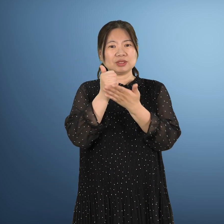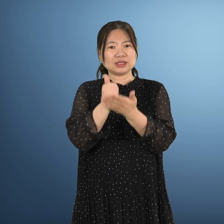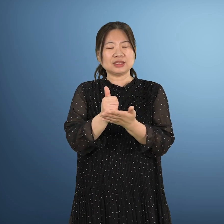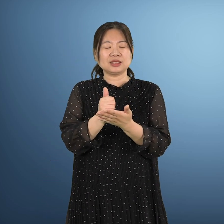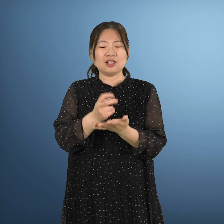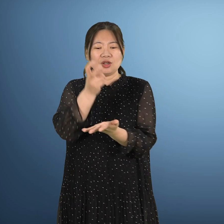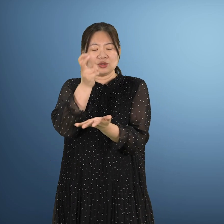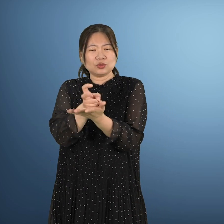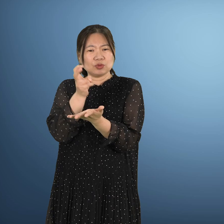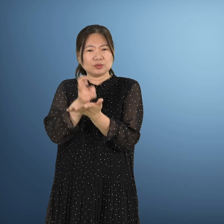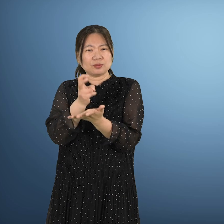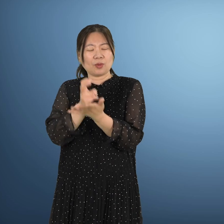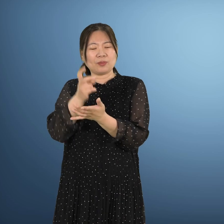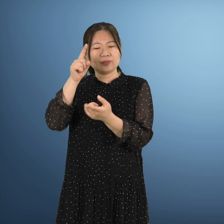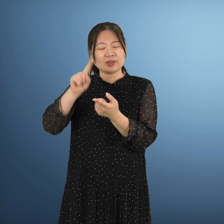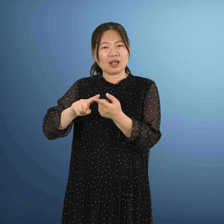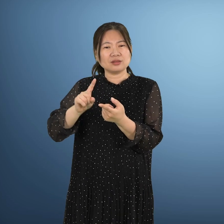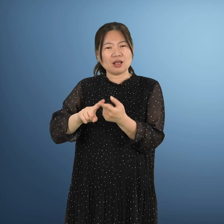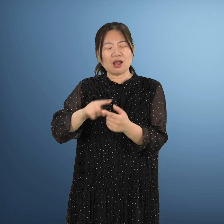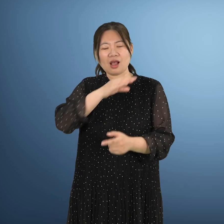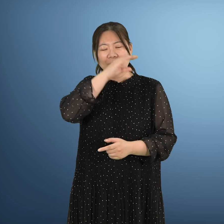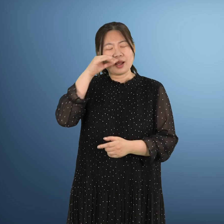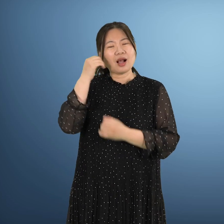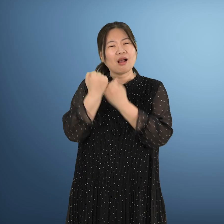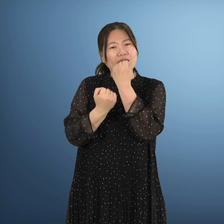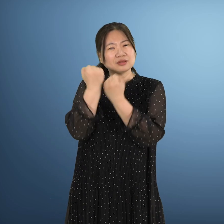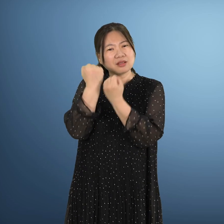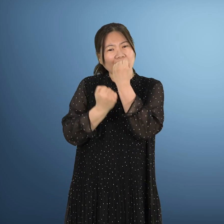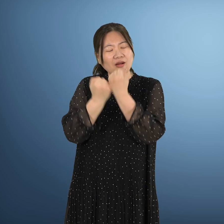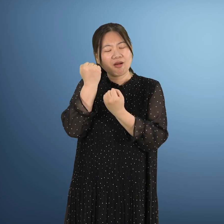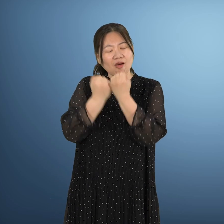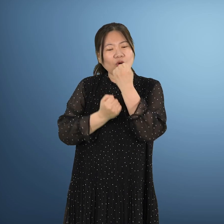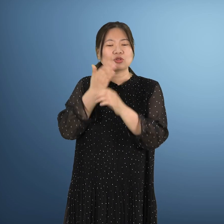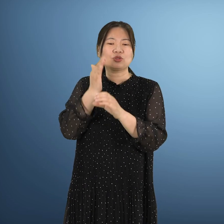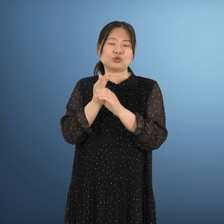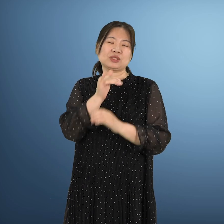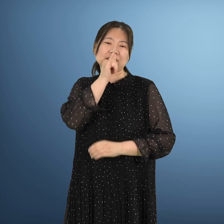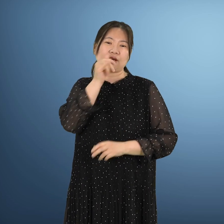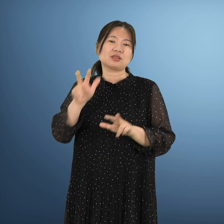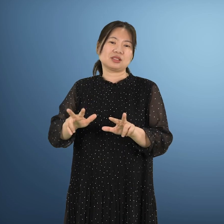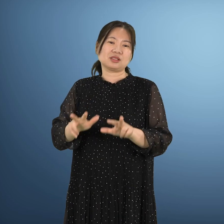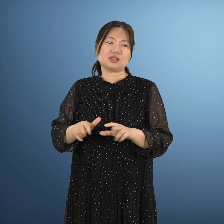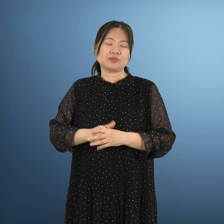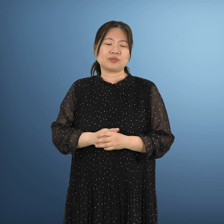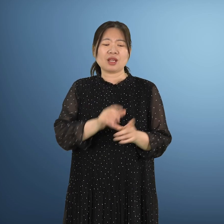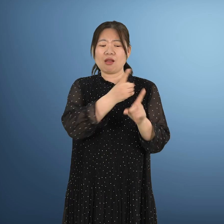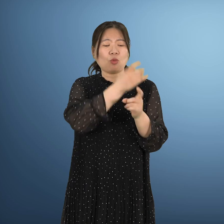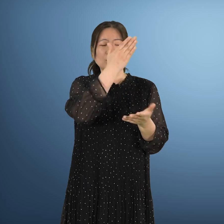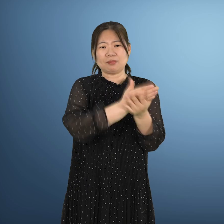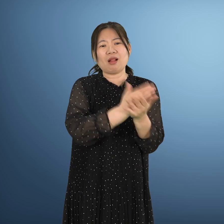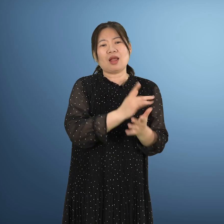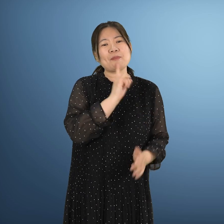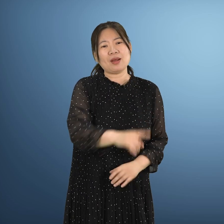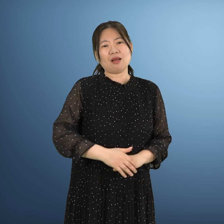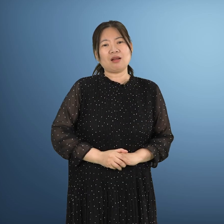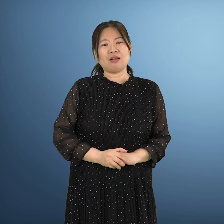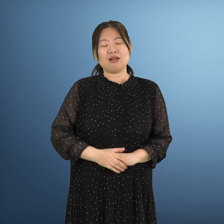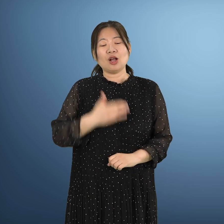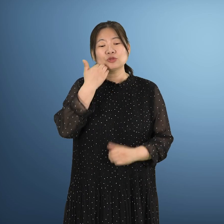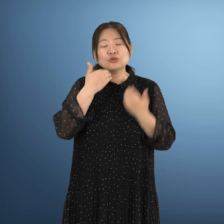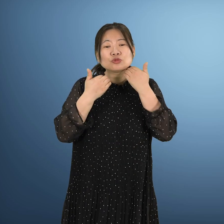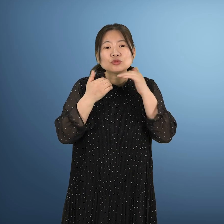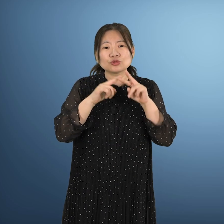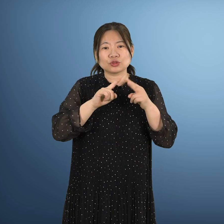예수님이 율법에 대한 바른 해석을 하고 계신다 그 말이에요. 대적하지 말라.